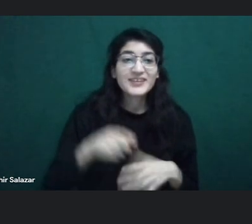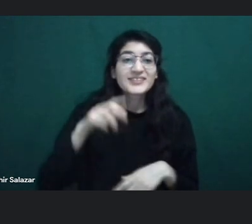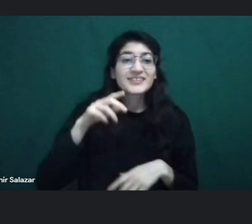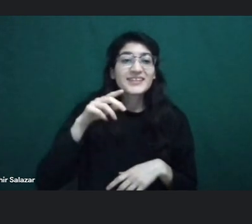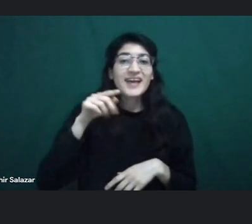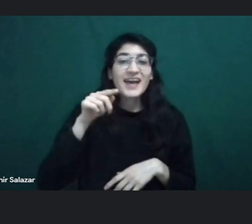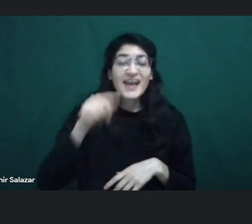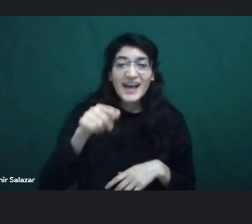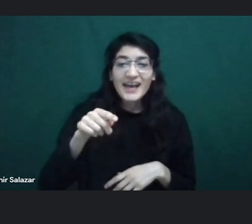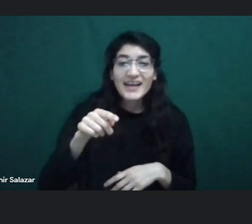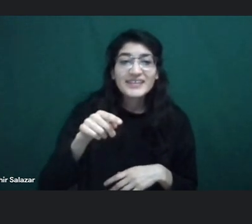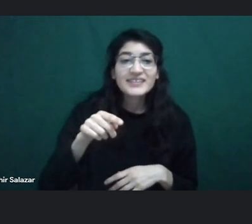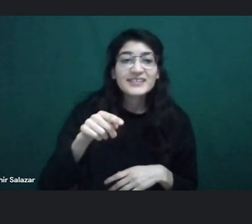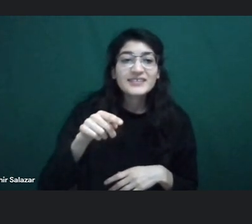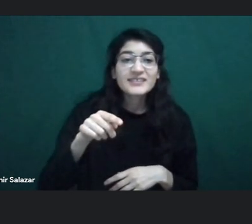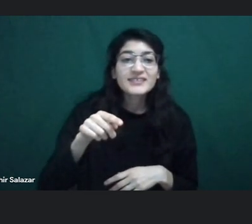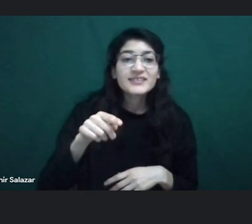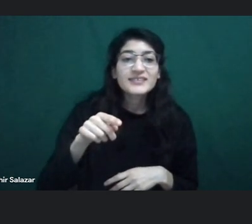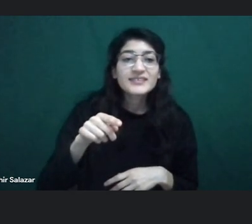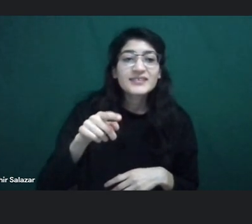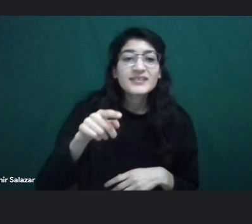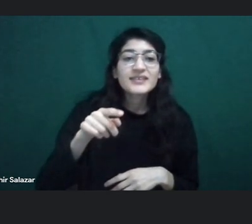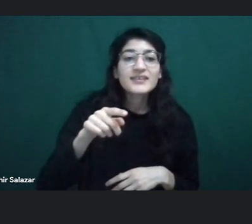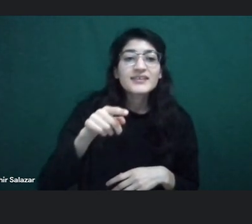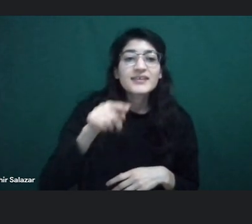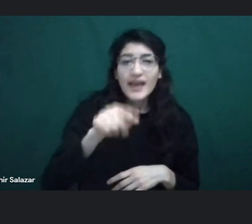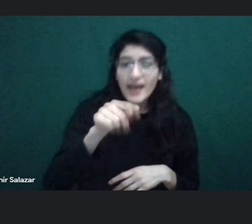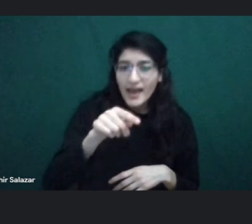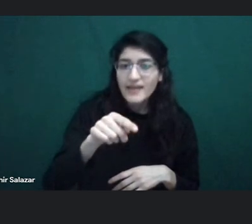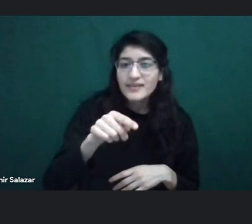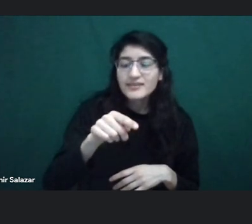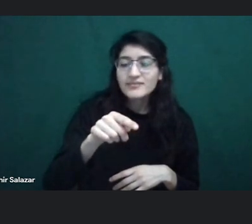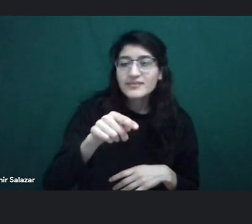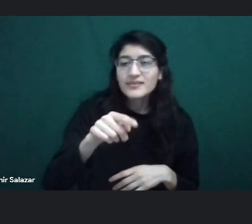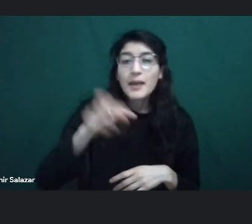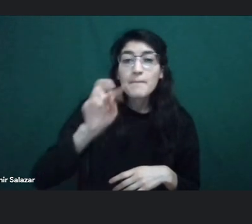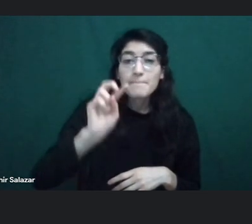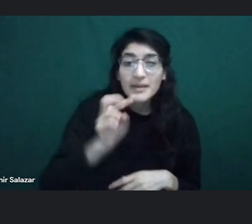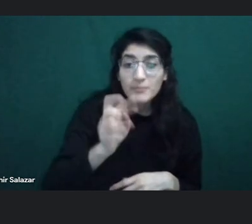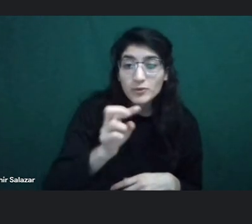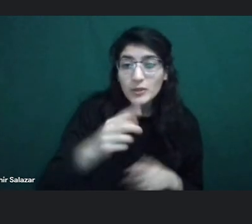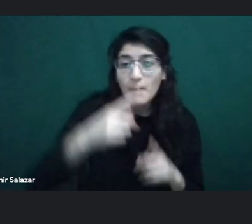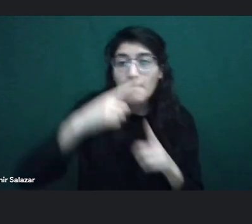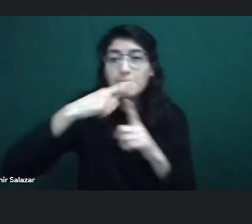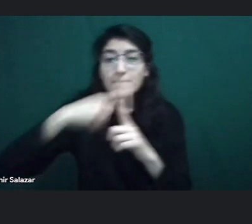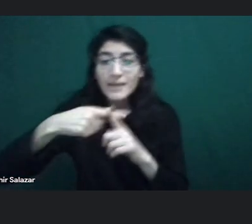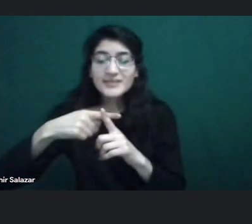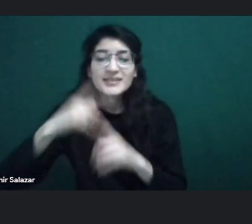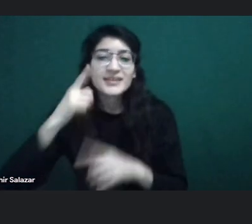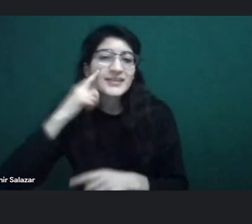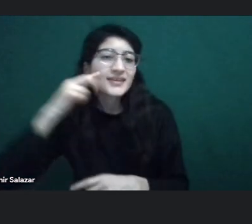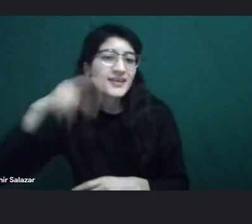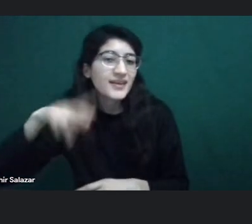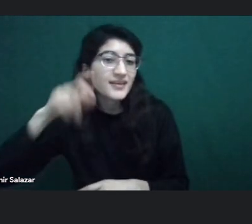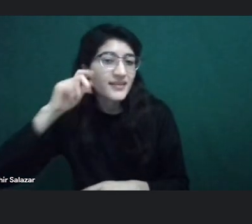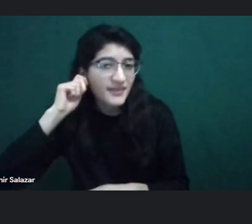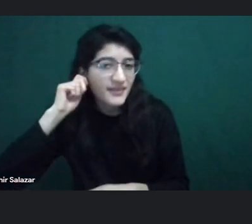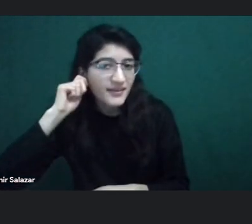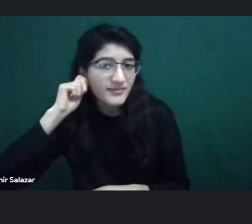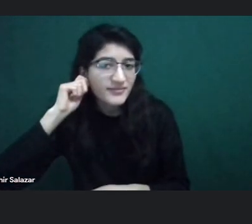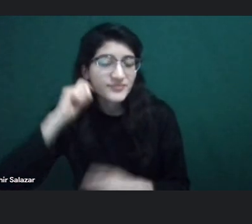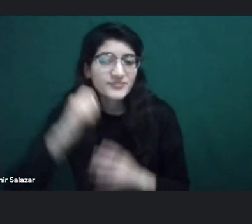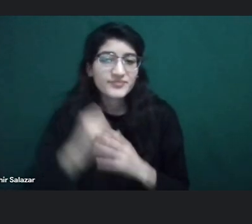ING. Ah. Claro. Esas funciones de preposición más ING, que se puede traducir como sustantivo